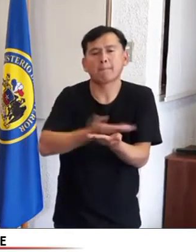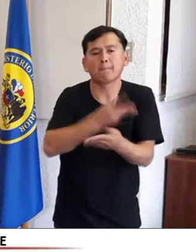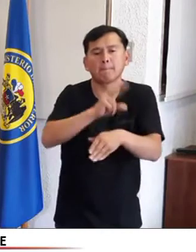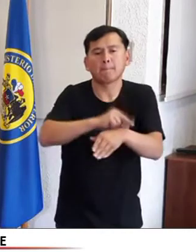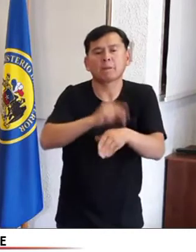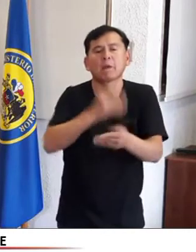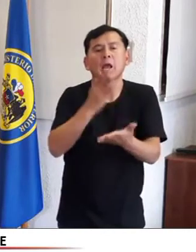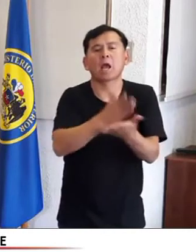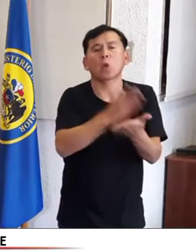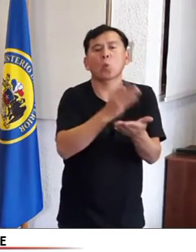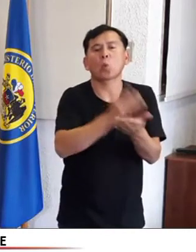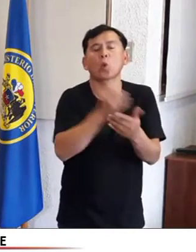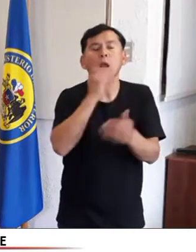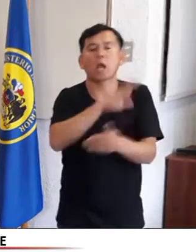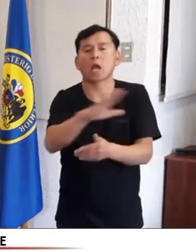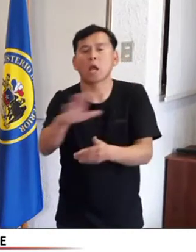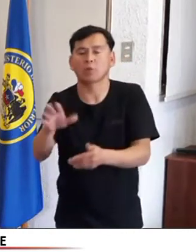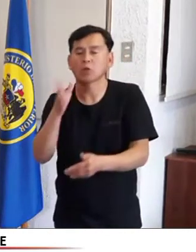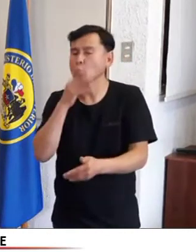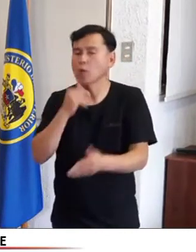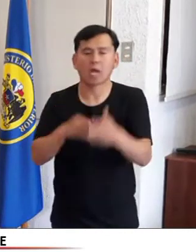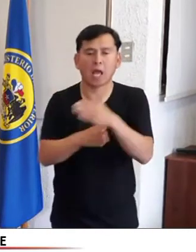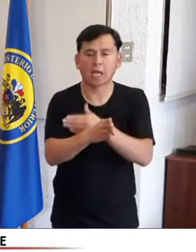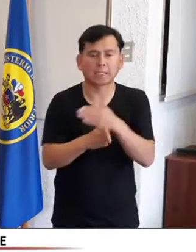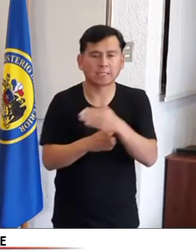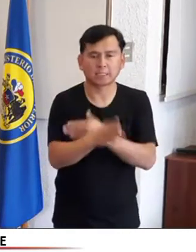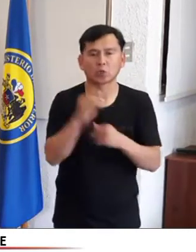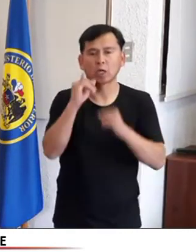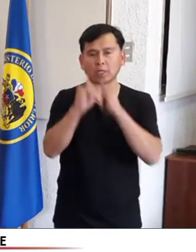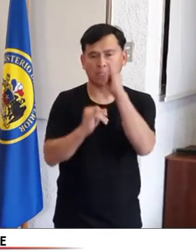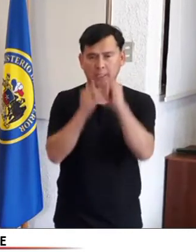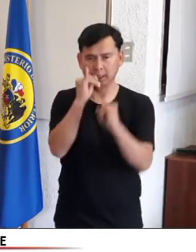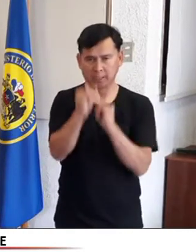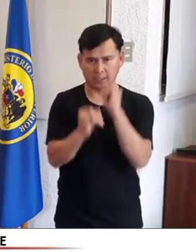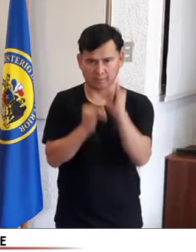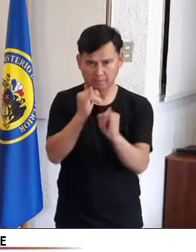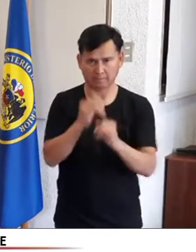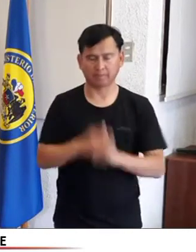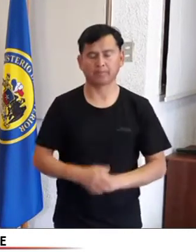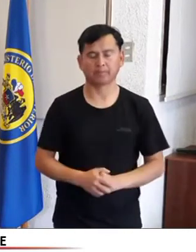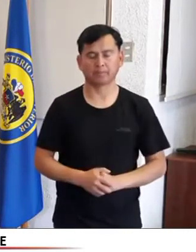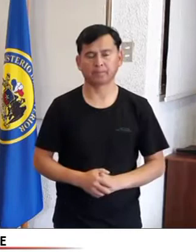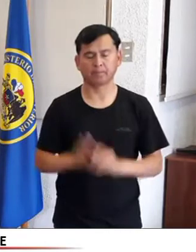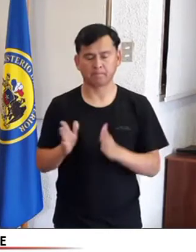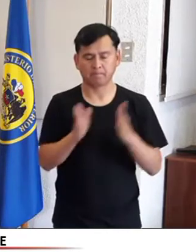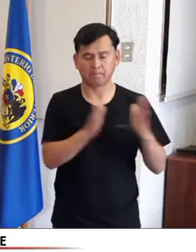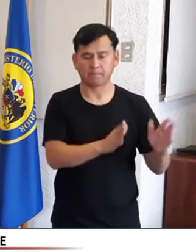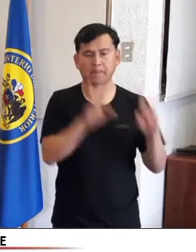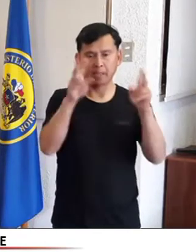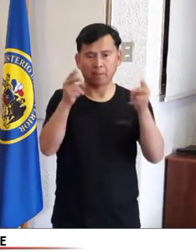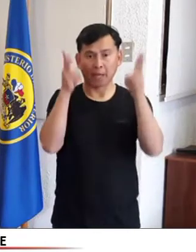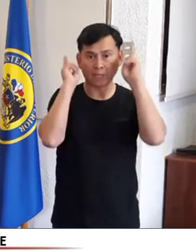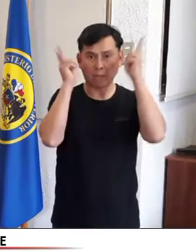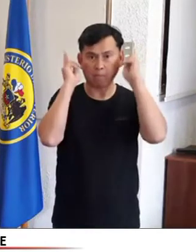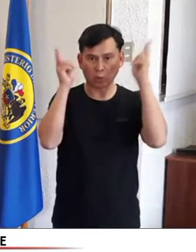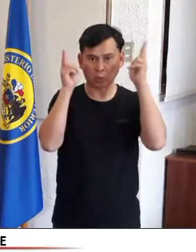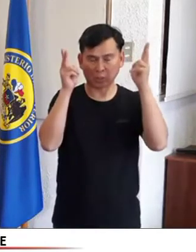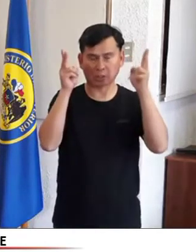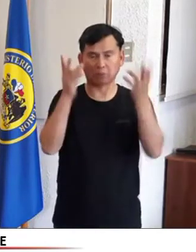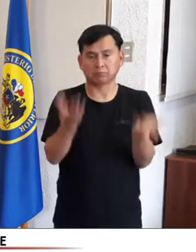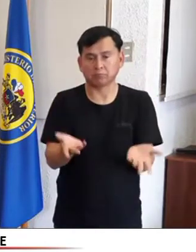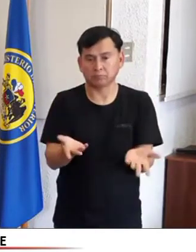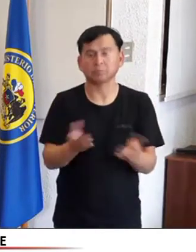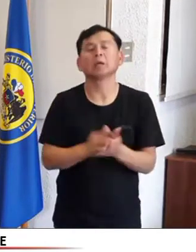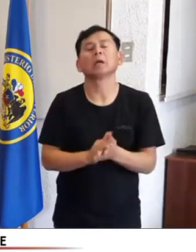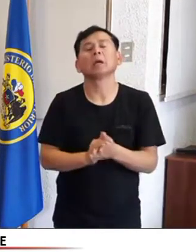para las escuelas rurales que no tengan un acceso expedito a Internet. Respecto de transporte, en materia de